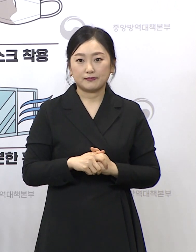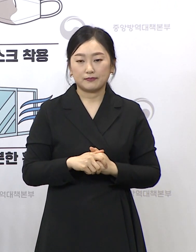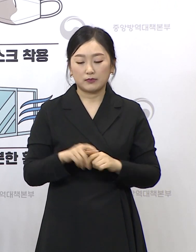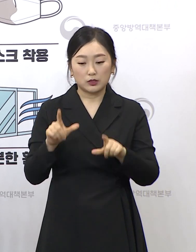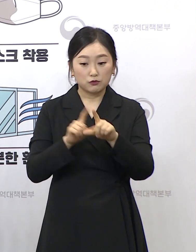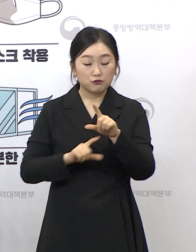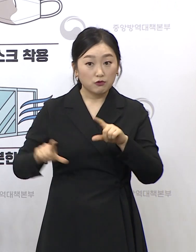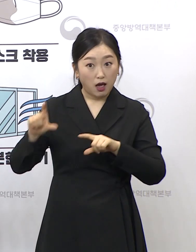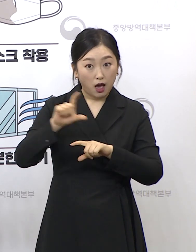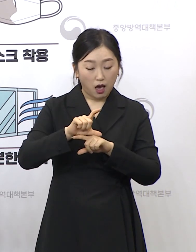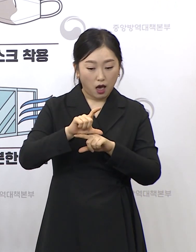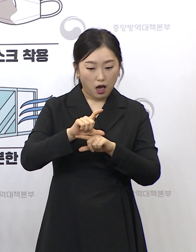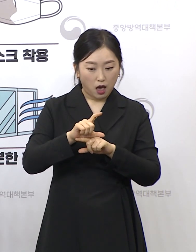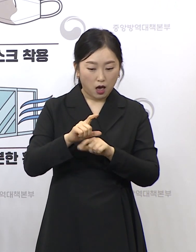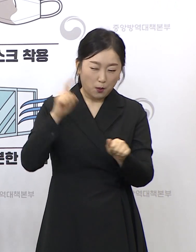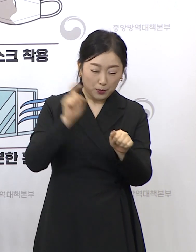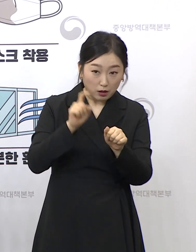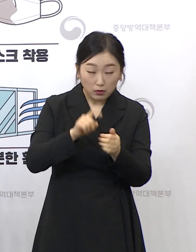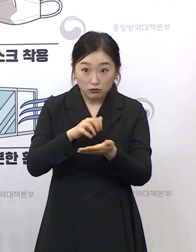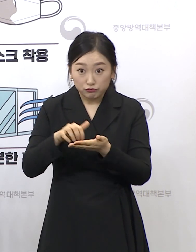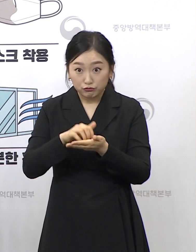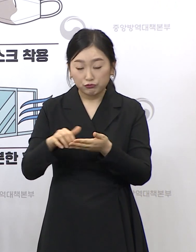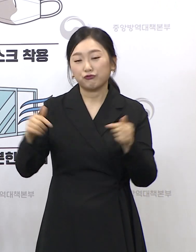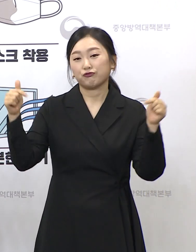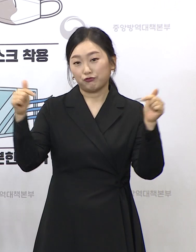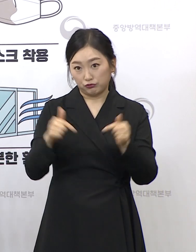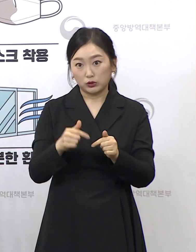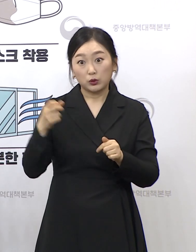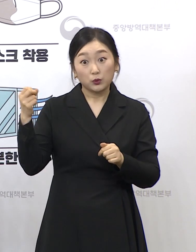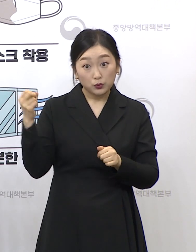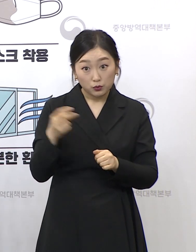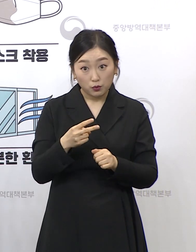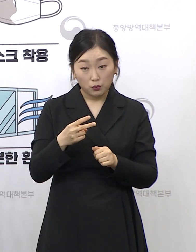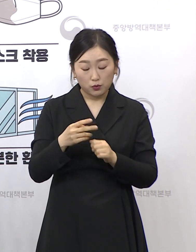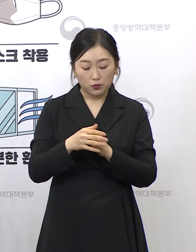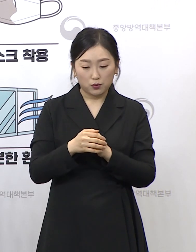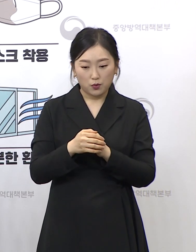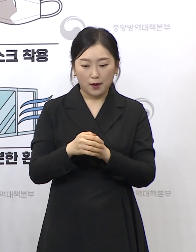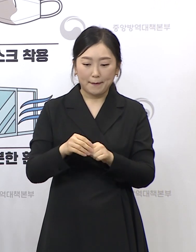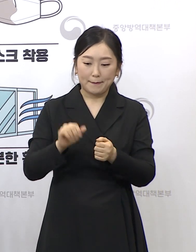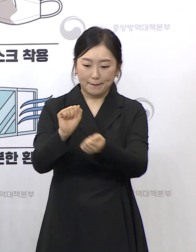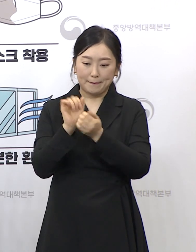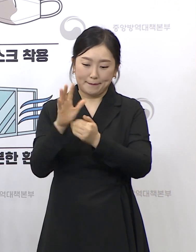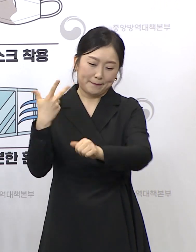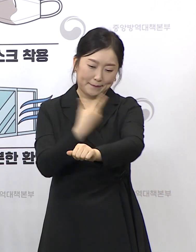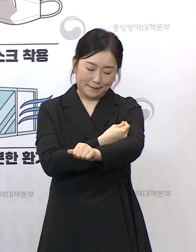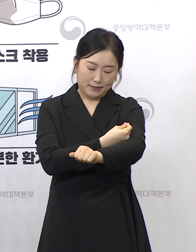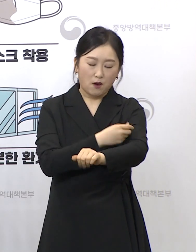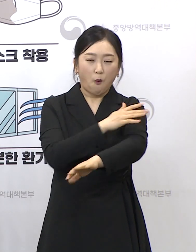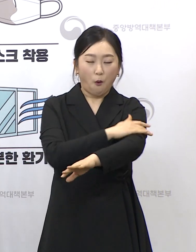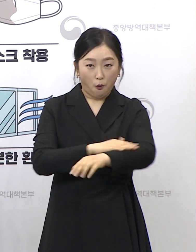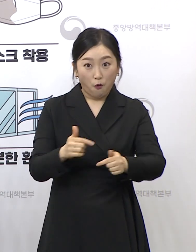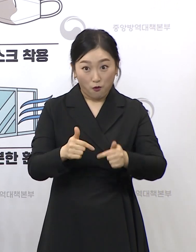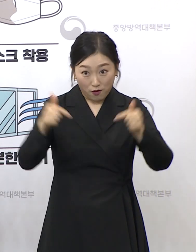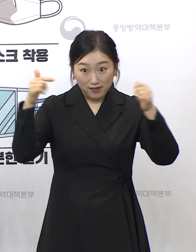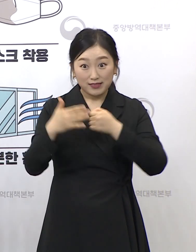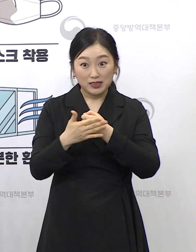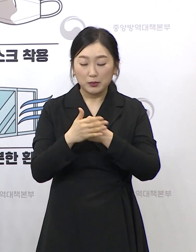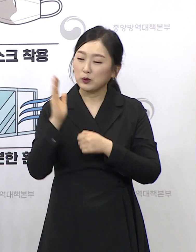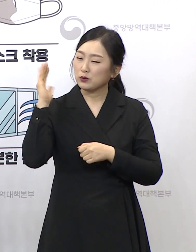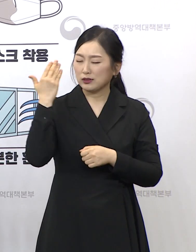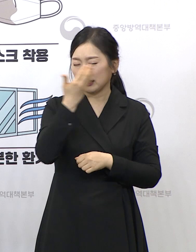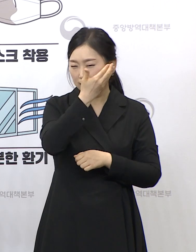주간 확진자가 다소 감소하였고 특히 백신 접종에 힘입어서 그간 발생률이 높았던 젊은